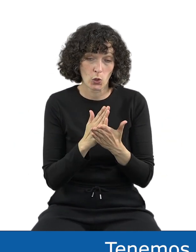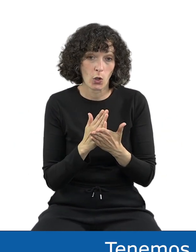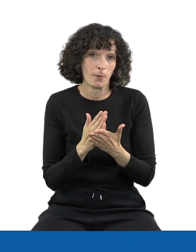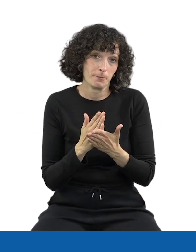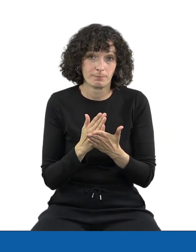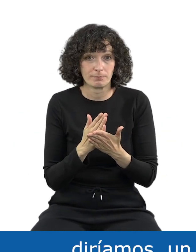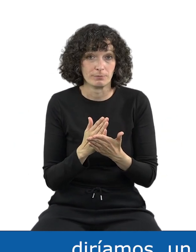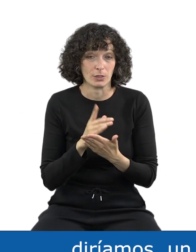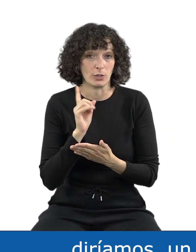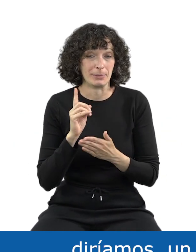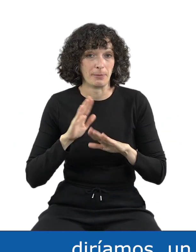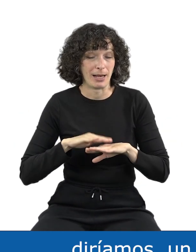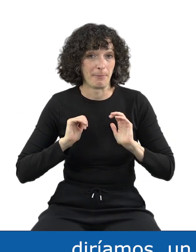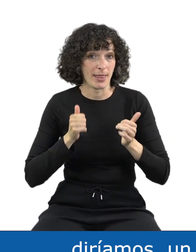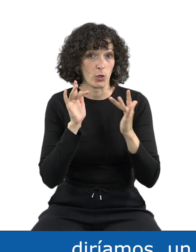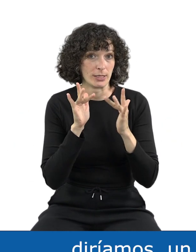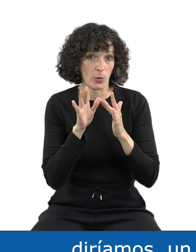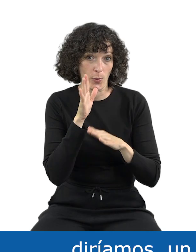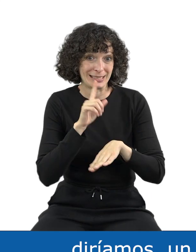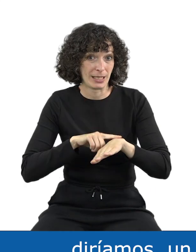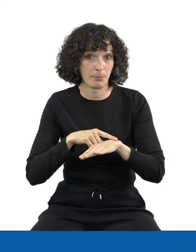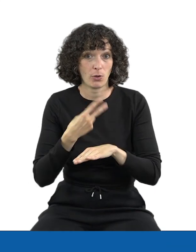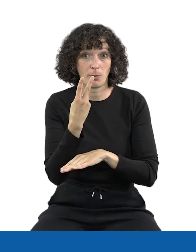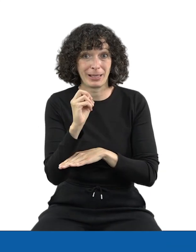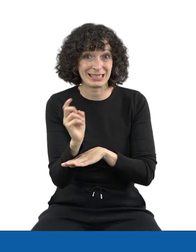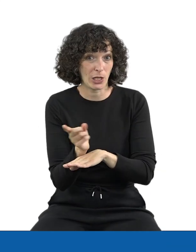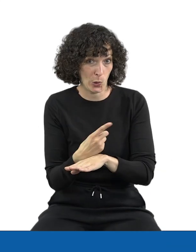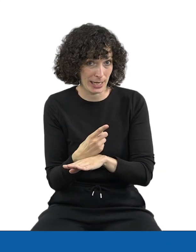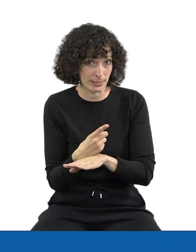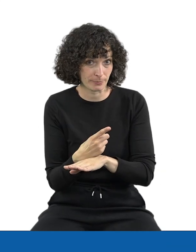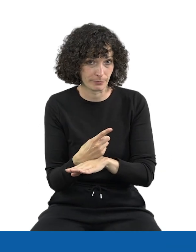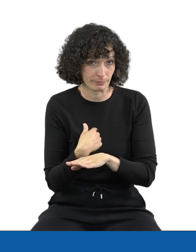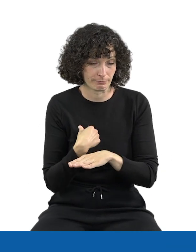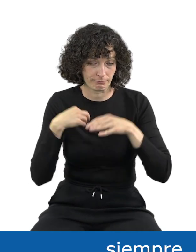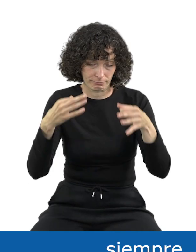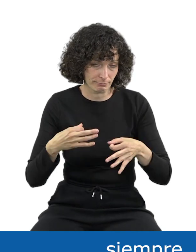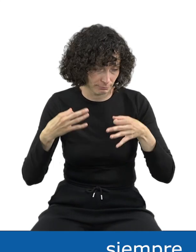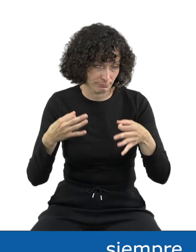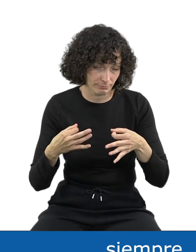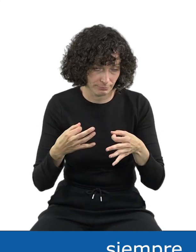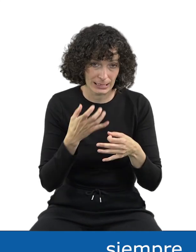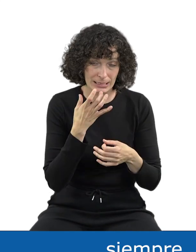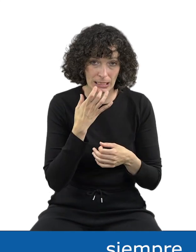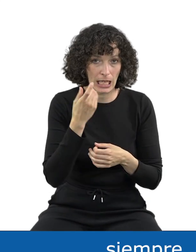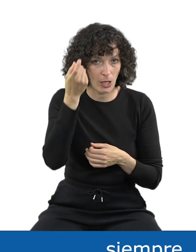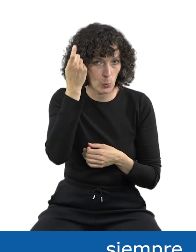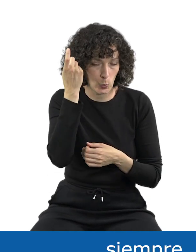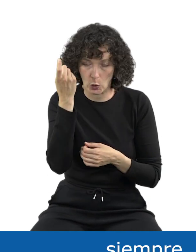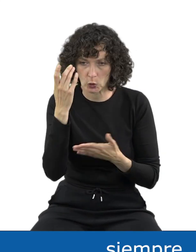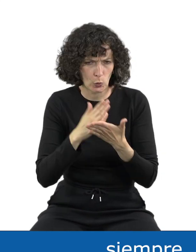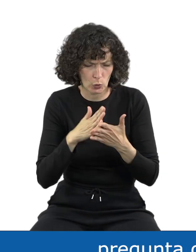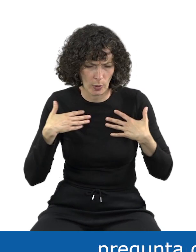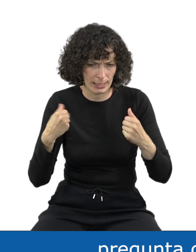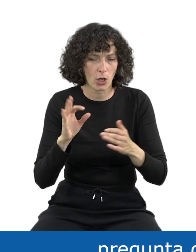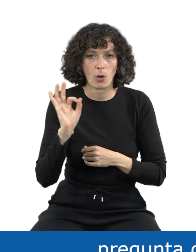de, bueno, digamos un poco de toma de contacto, son 20 horas, ¿no? Yo les decía que siempre cuando el alumnado de